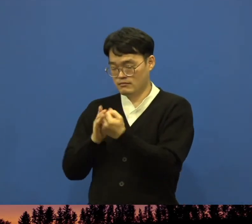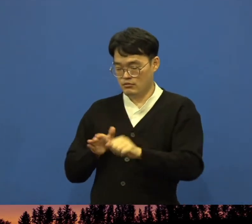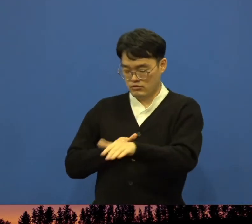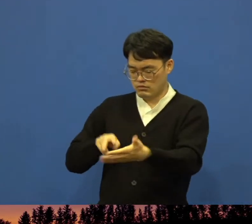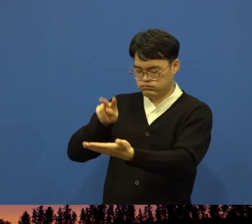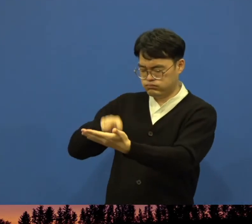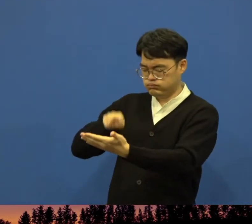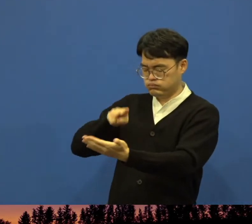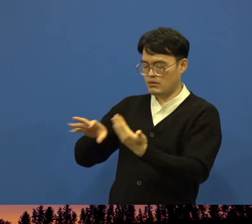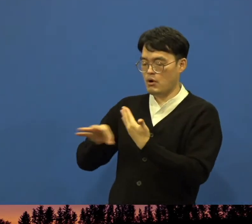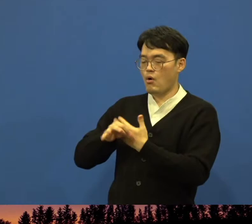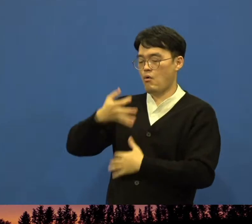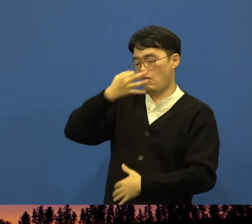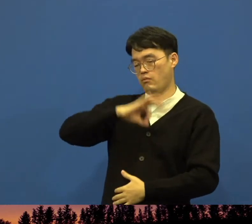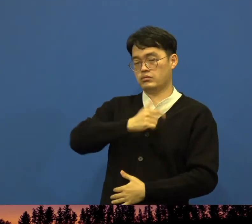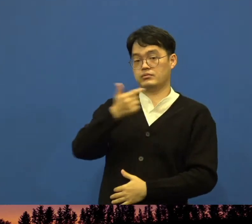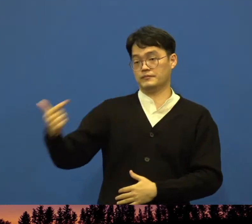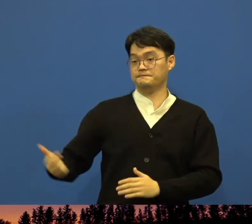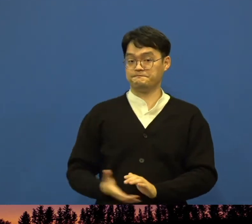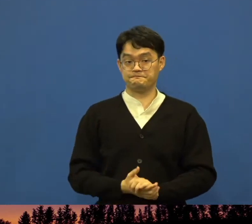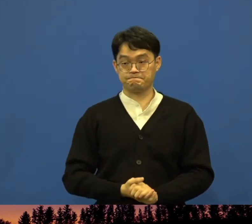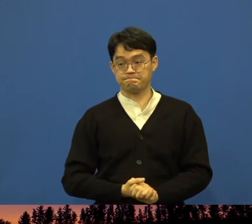도움이 되죠.